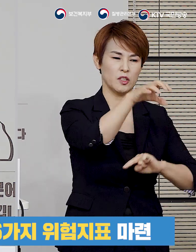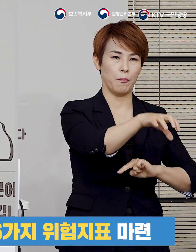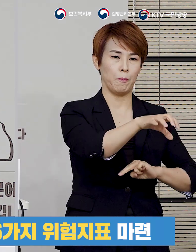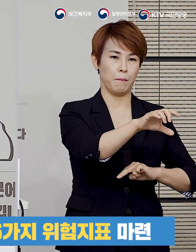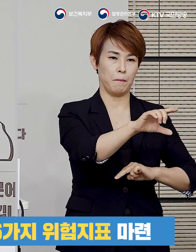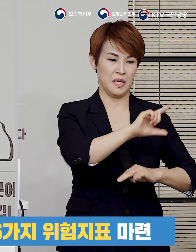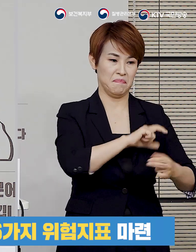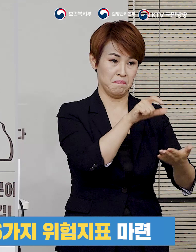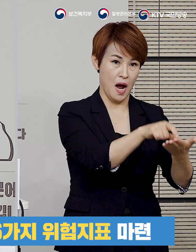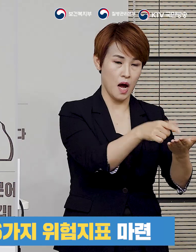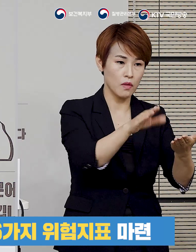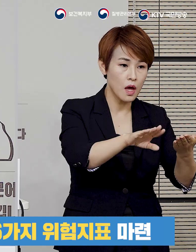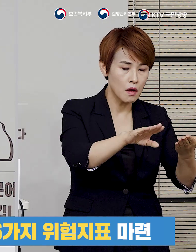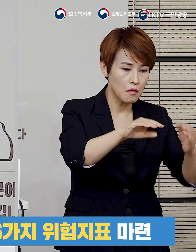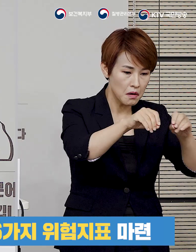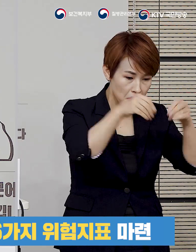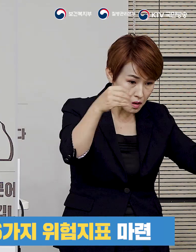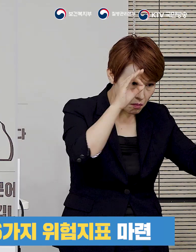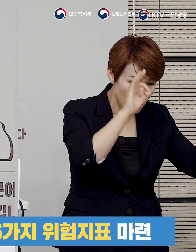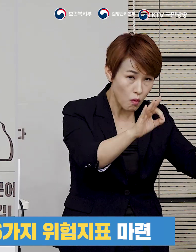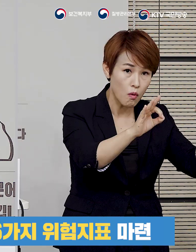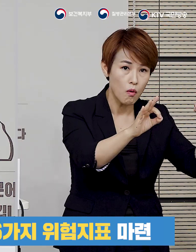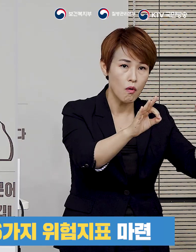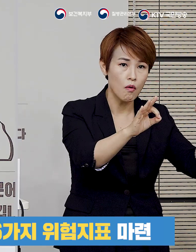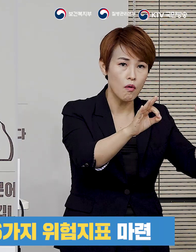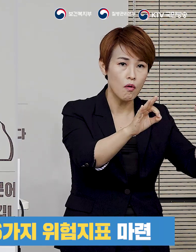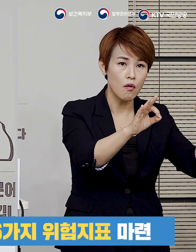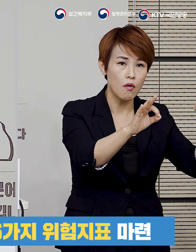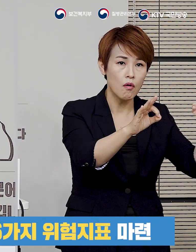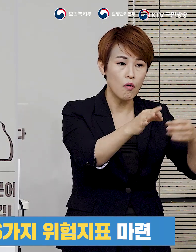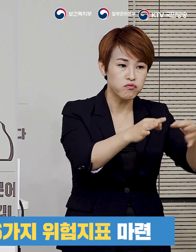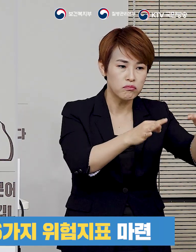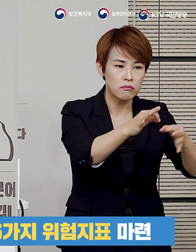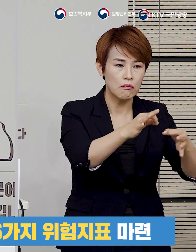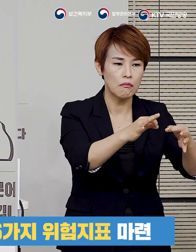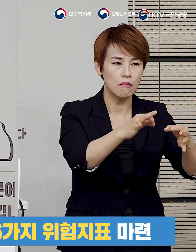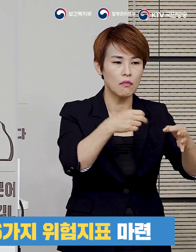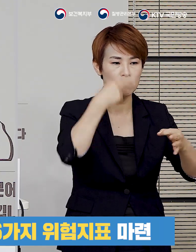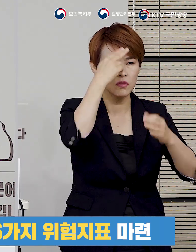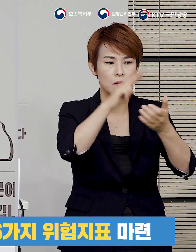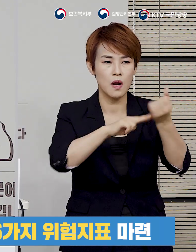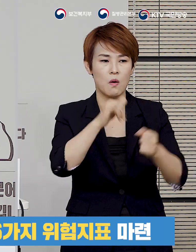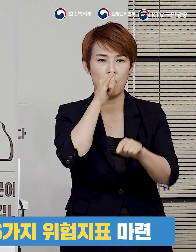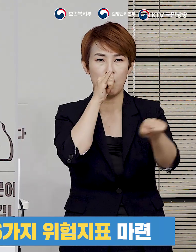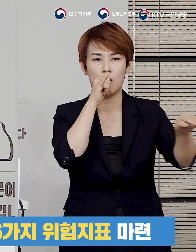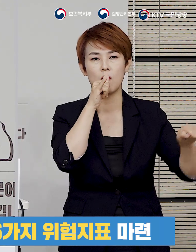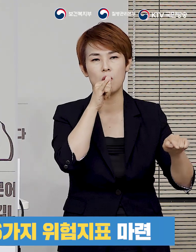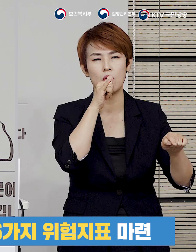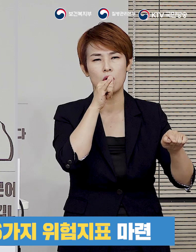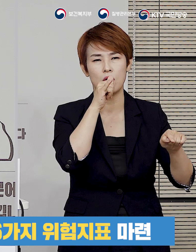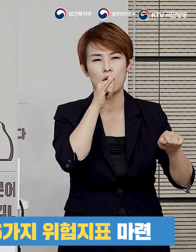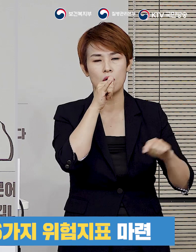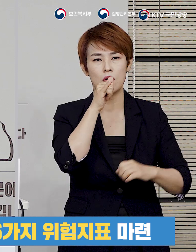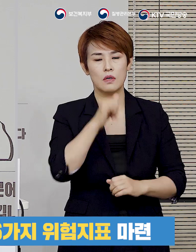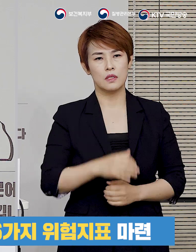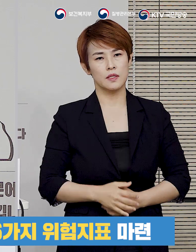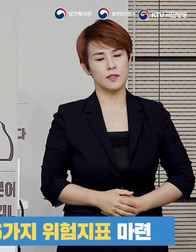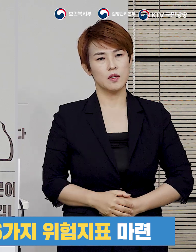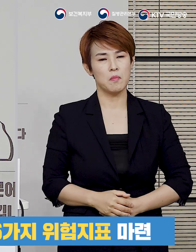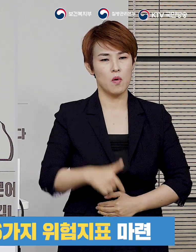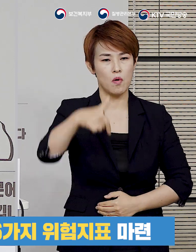분류가 돼 있지만 업태의 그 형태가 실질적으로는 좀 다르게 유지되는. 그래서 뭐 저희가 뭐 여러